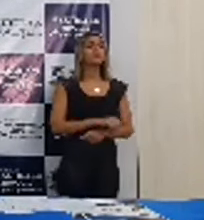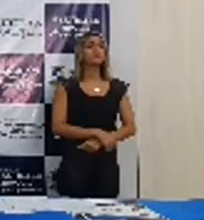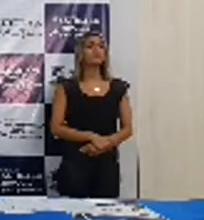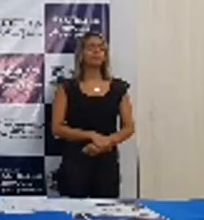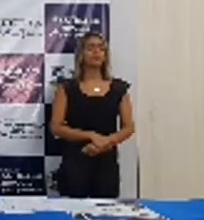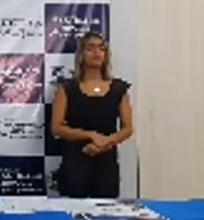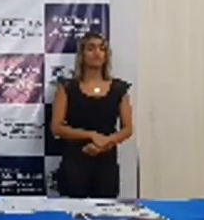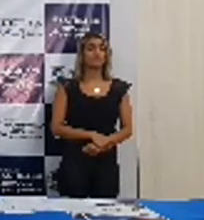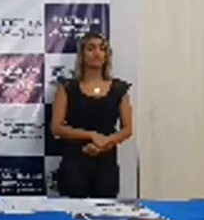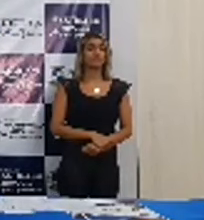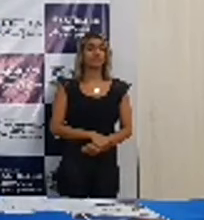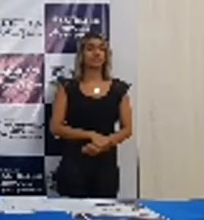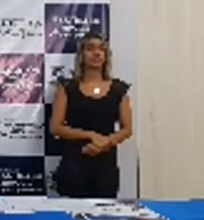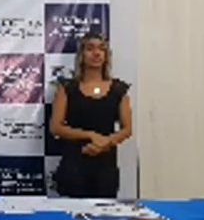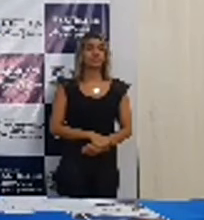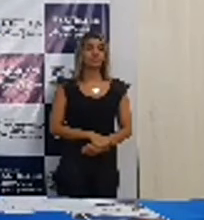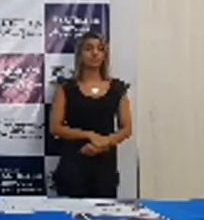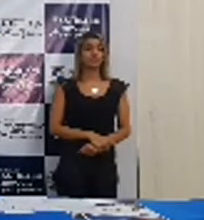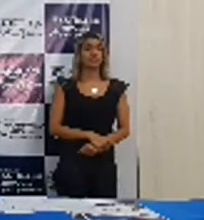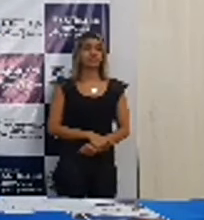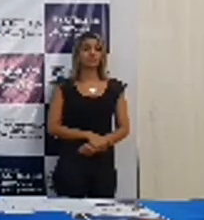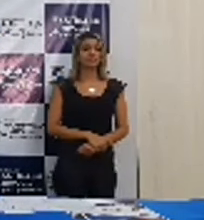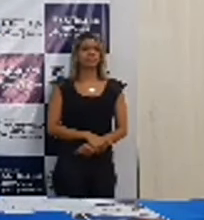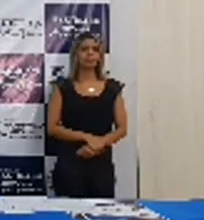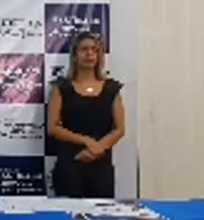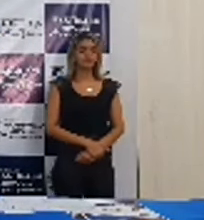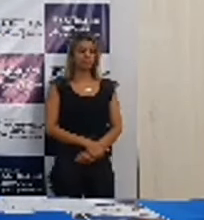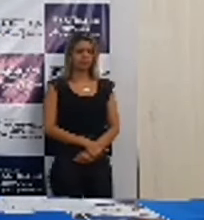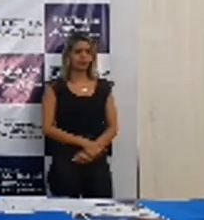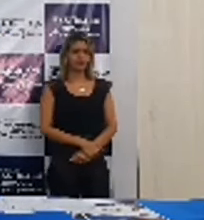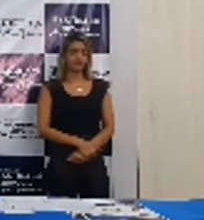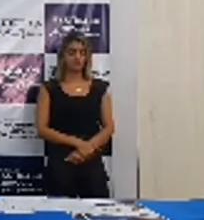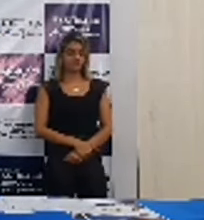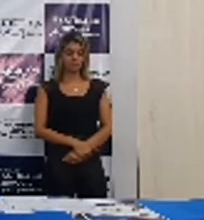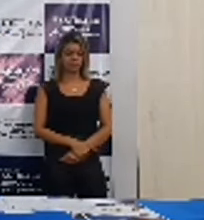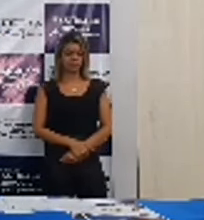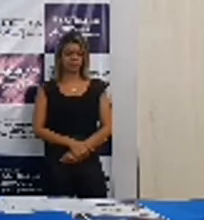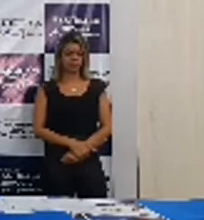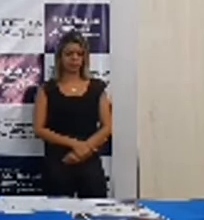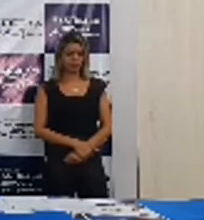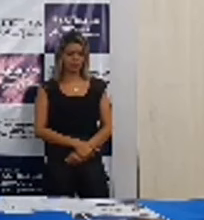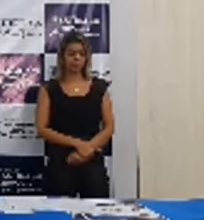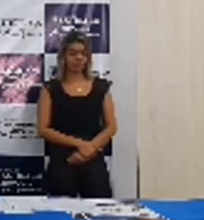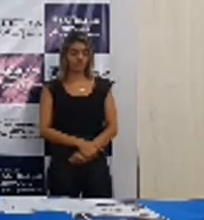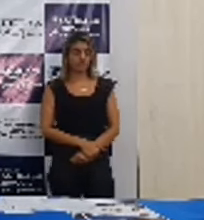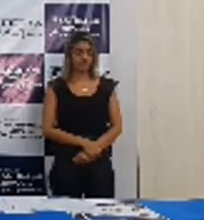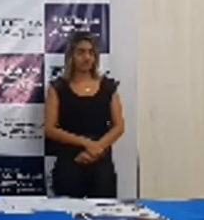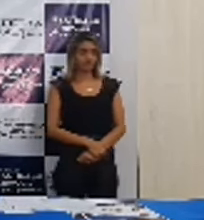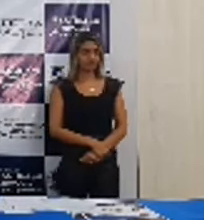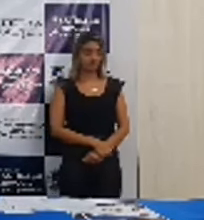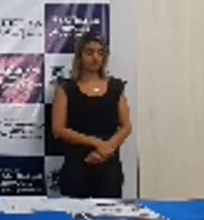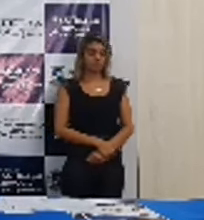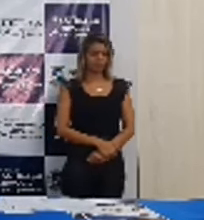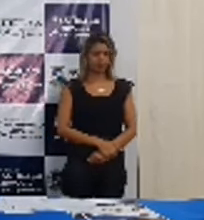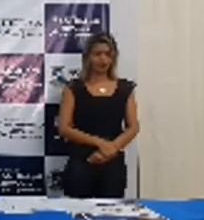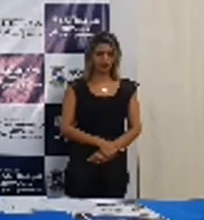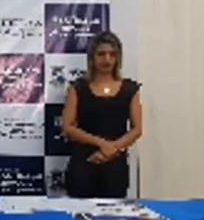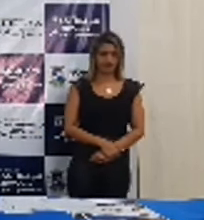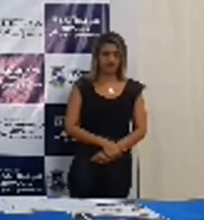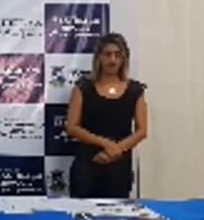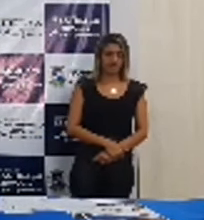fala de pessoas trabalhando. Caratinga tem 21 mil pessoas trabalhando. É uma cidade maior do que nós e menos